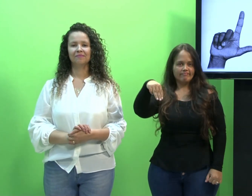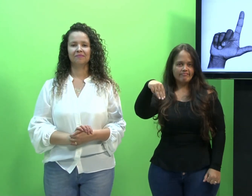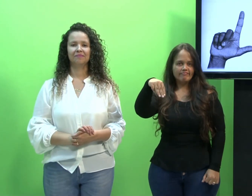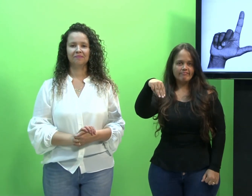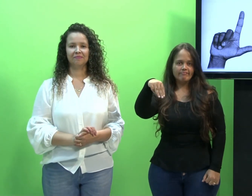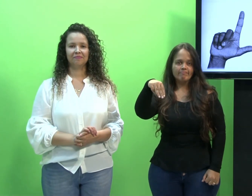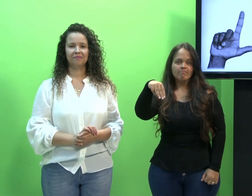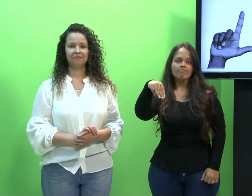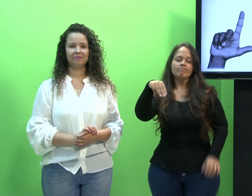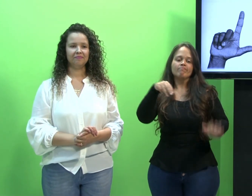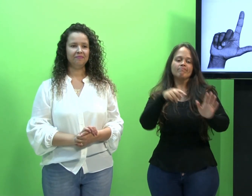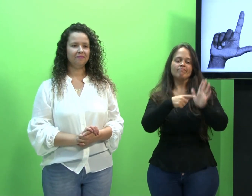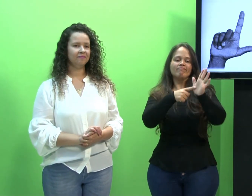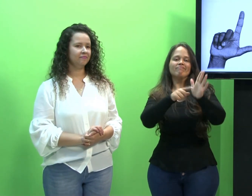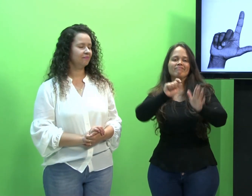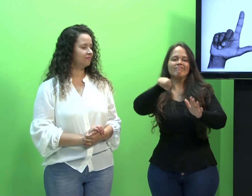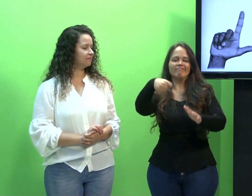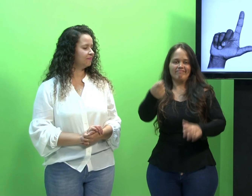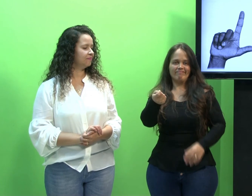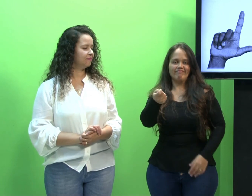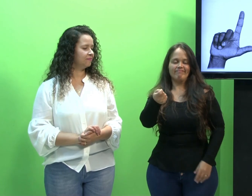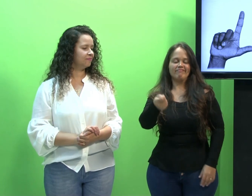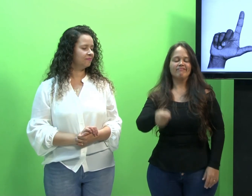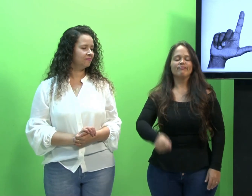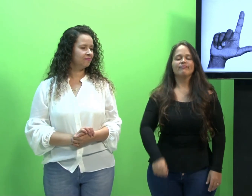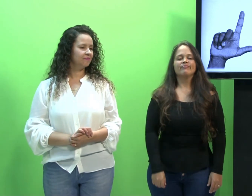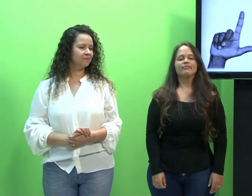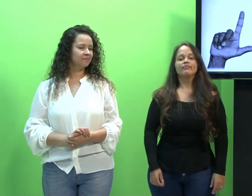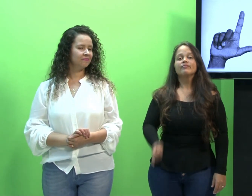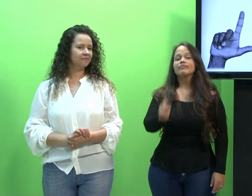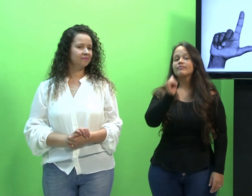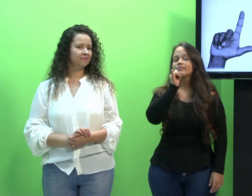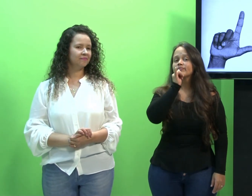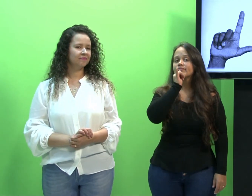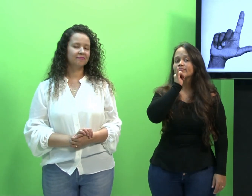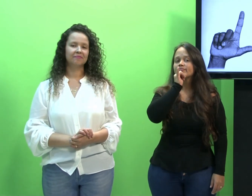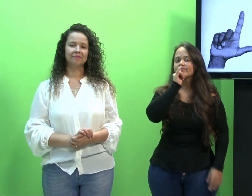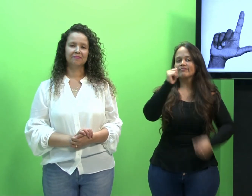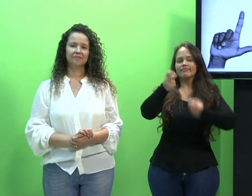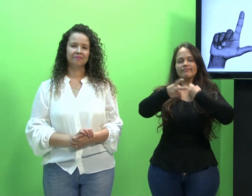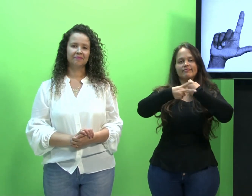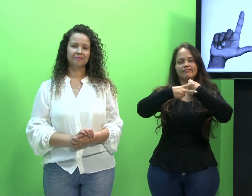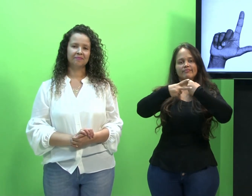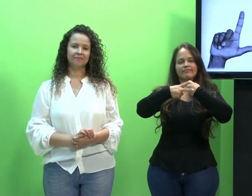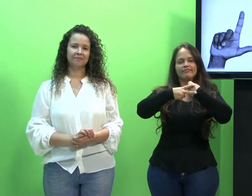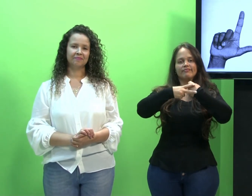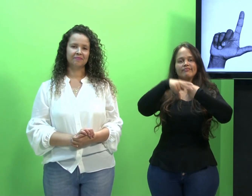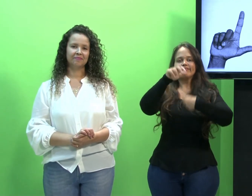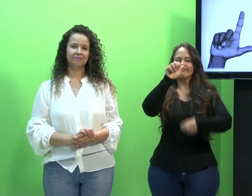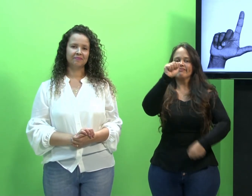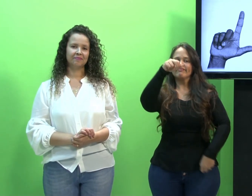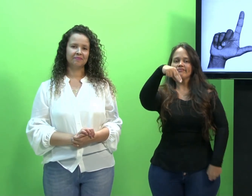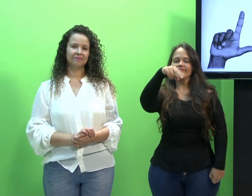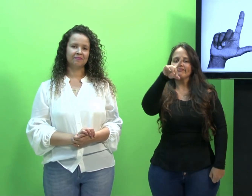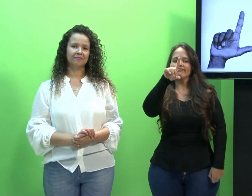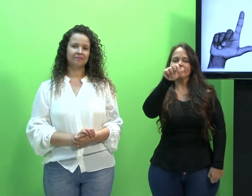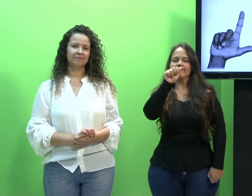mão na realização daquele sinal. Um exemplo é o verbo andar, pois